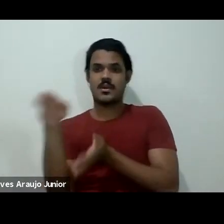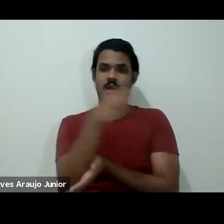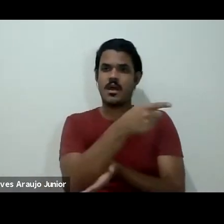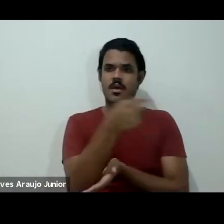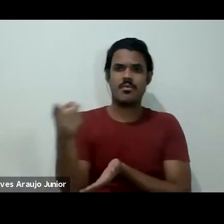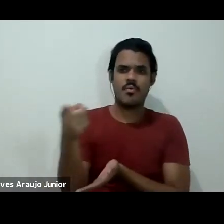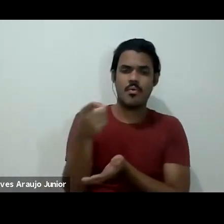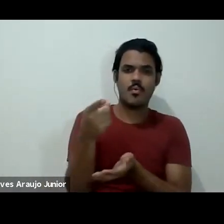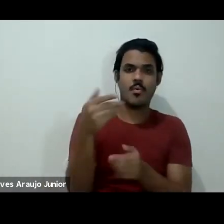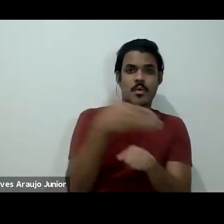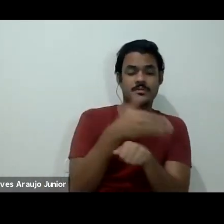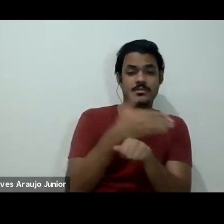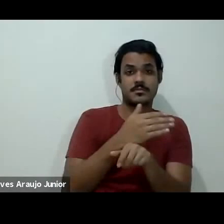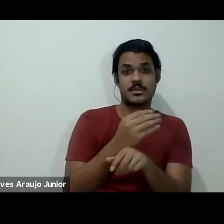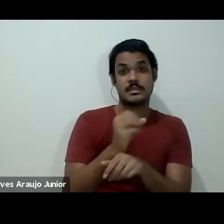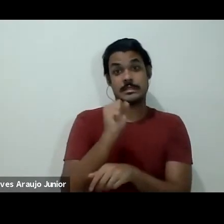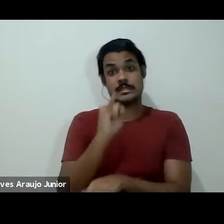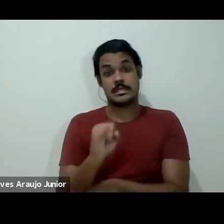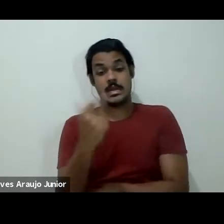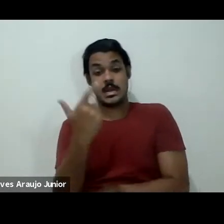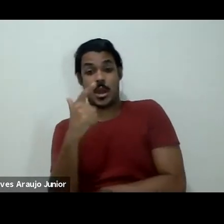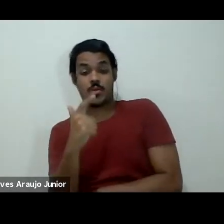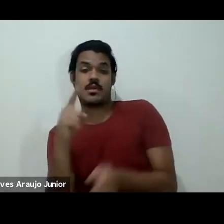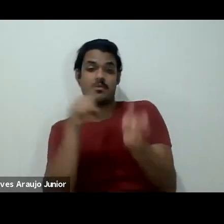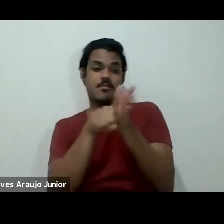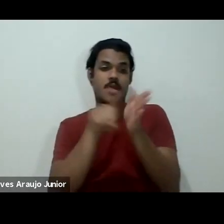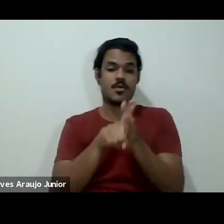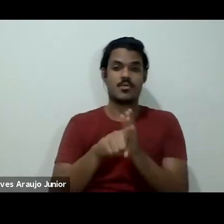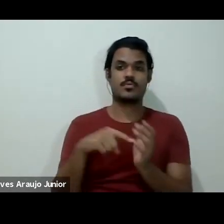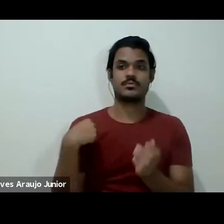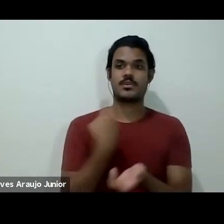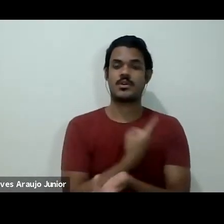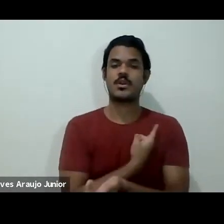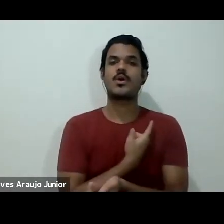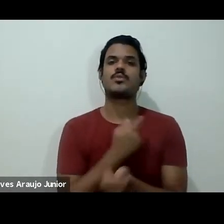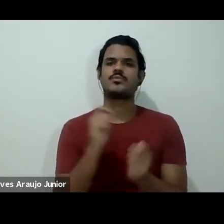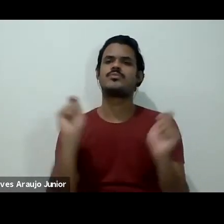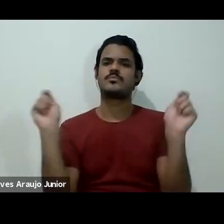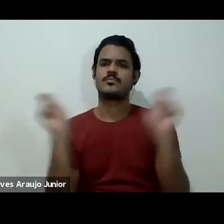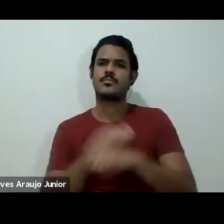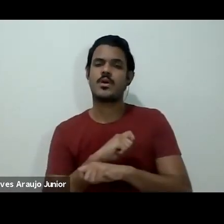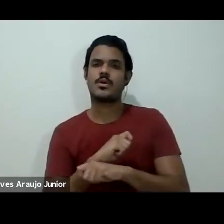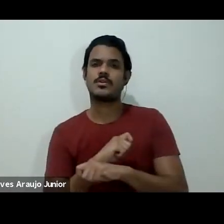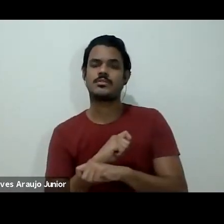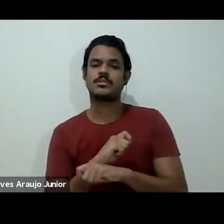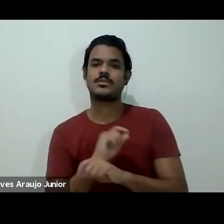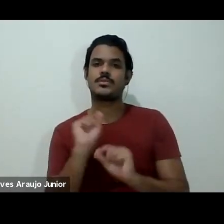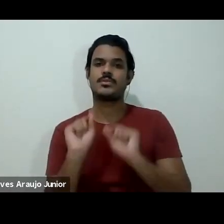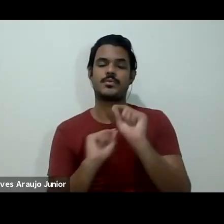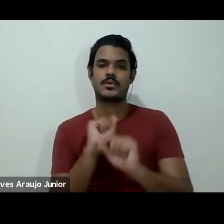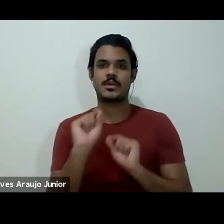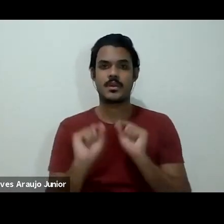integrante. Se não tiver pergunta nos comentários, eu acho que nós podemos ir para